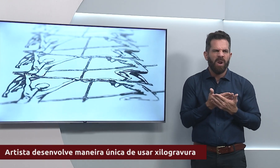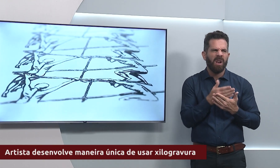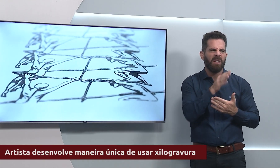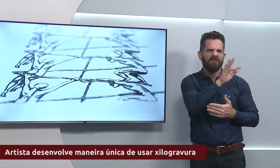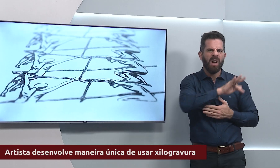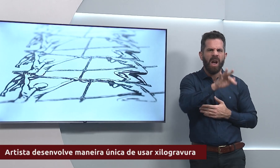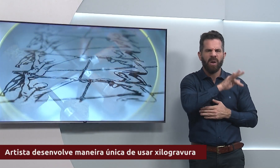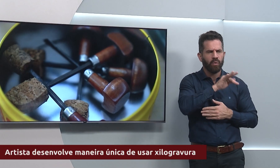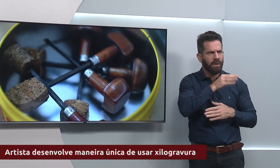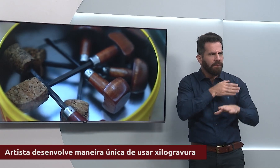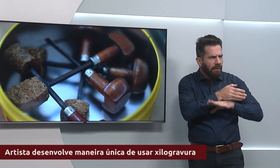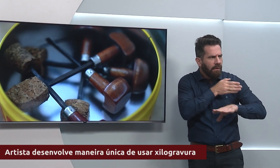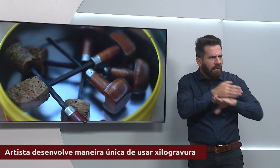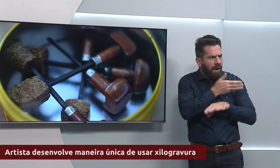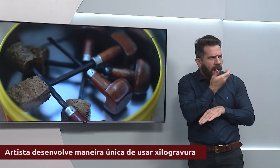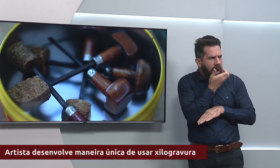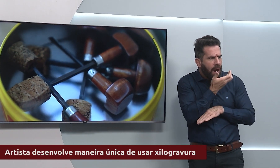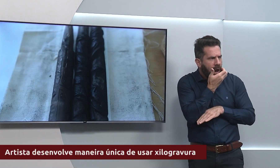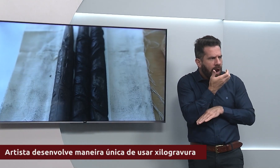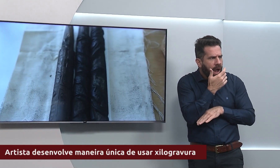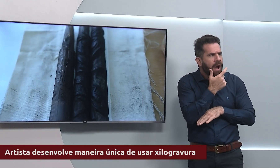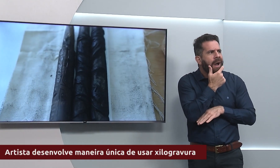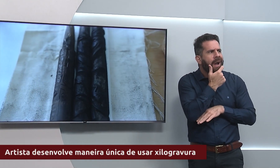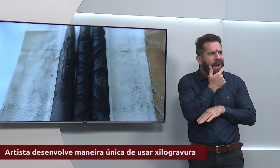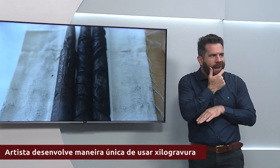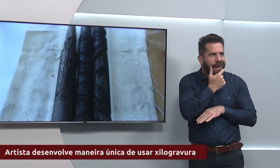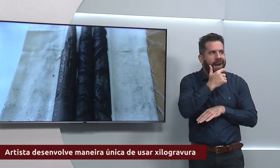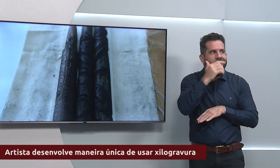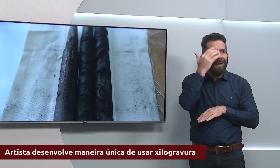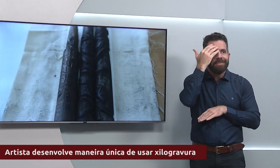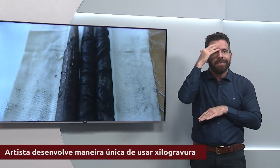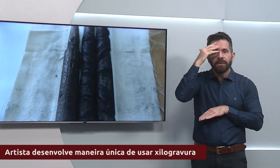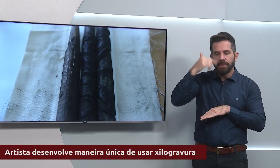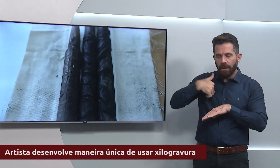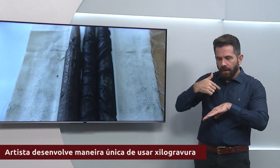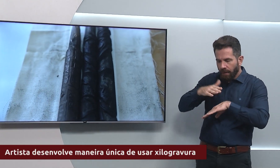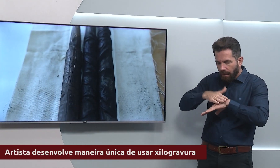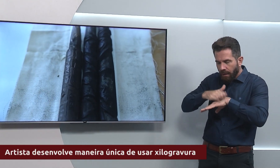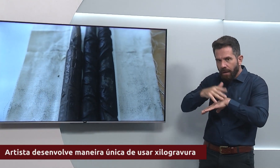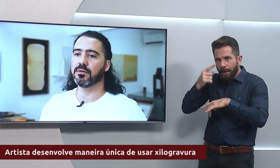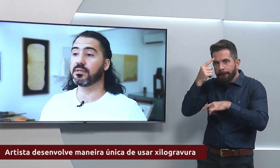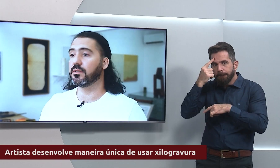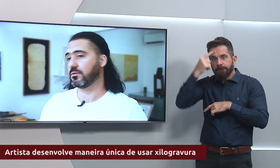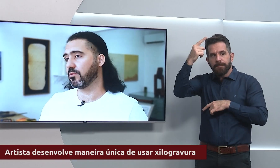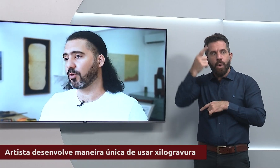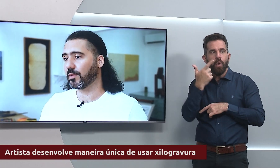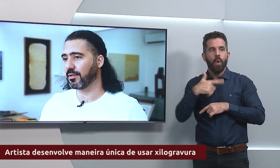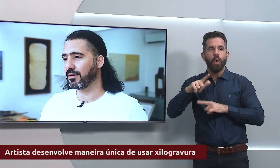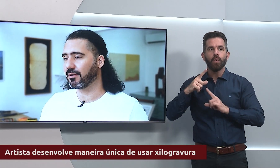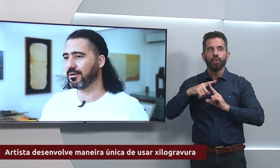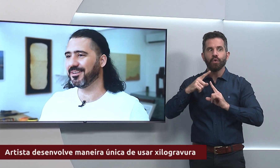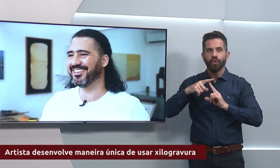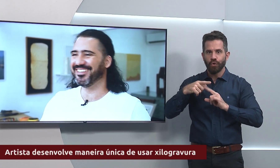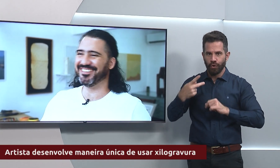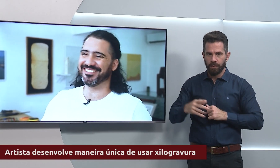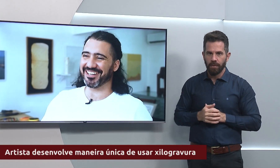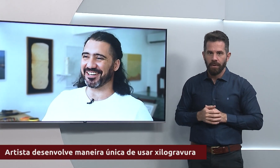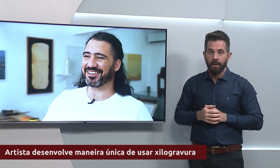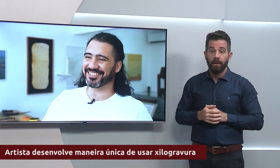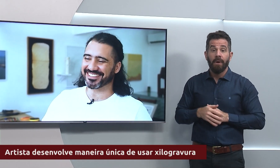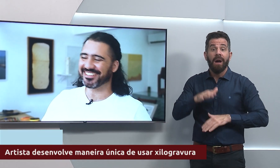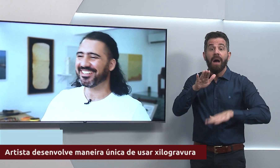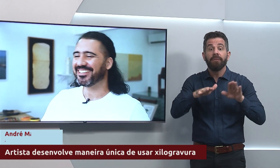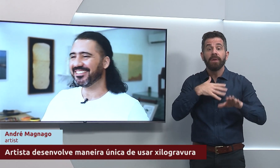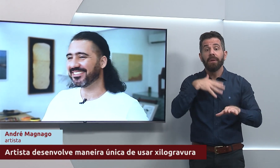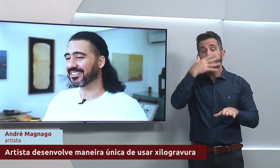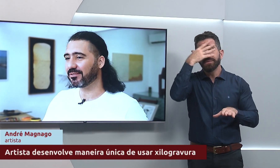desenvolveu uma técnica onde esculpe várias formas e tipos de imagem neste material. Eu esqueço de comprar o material da